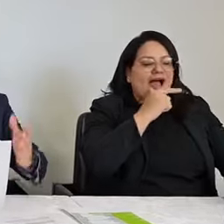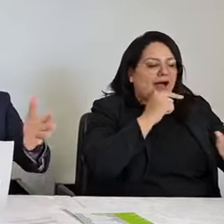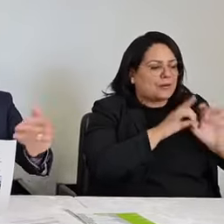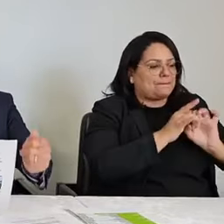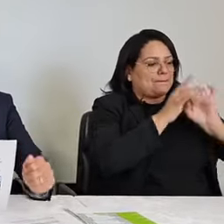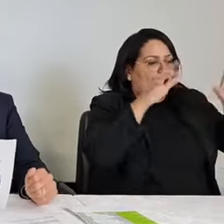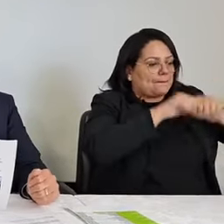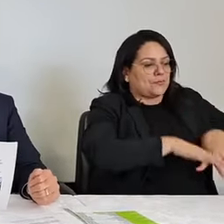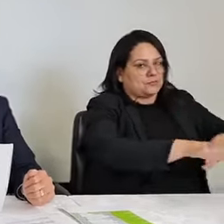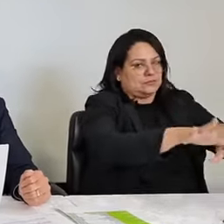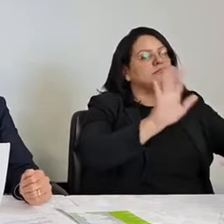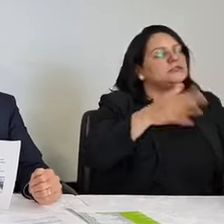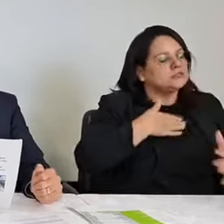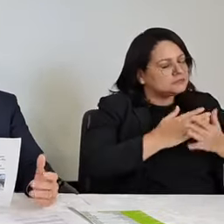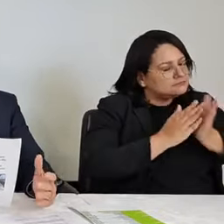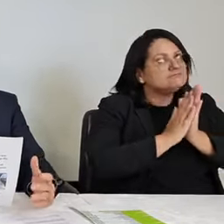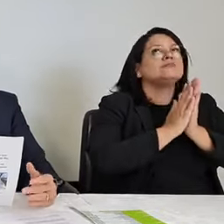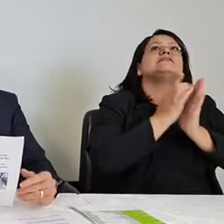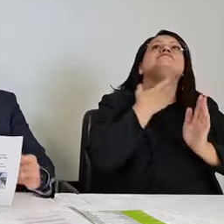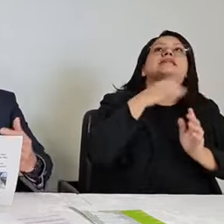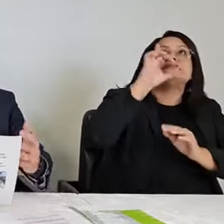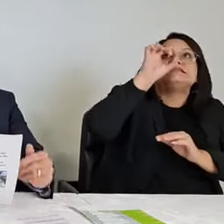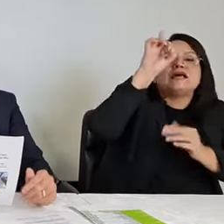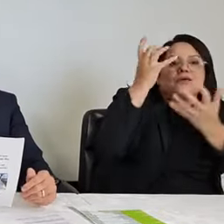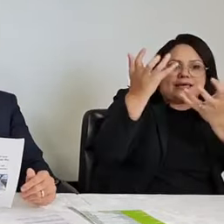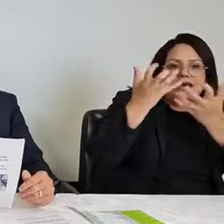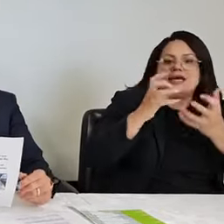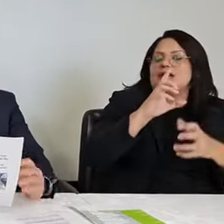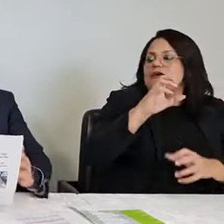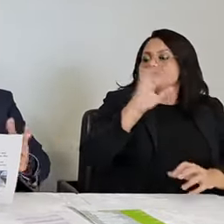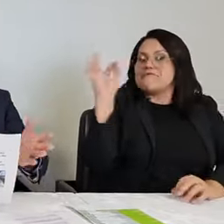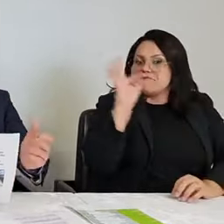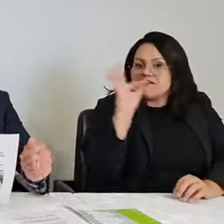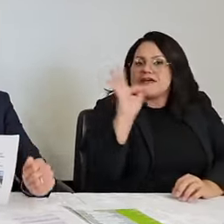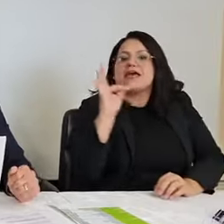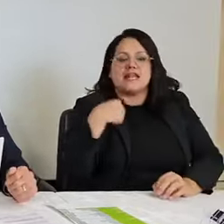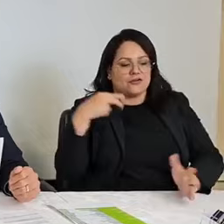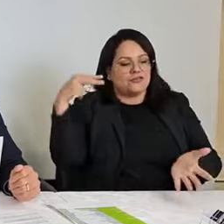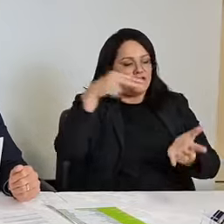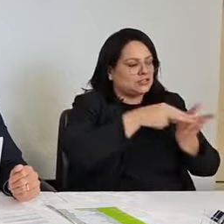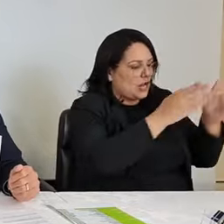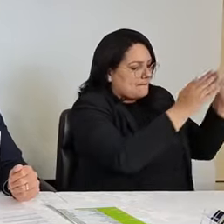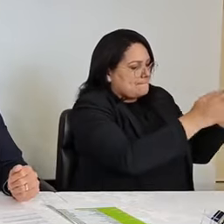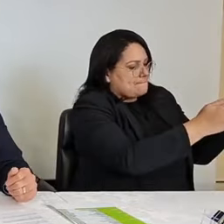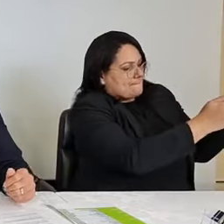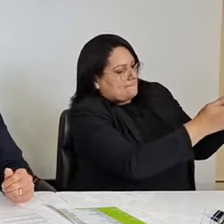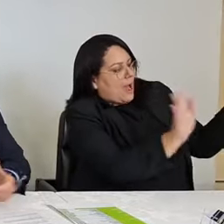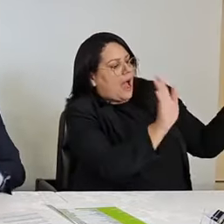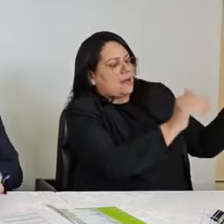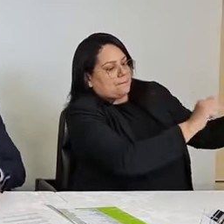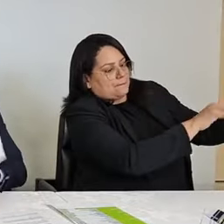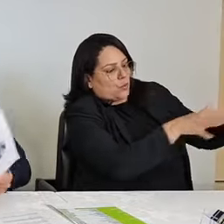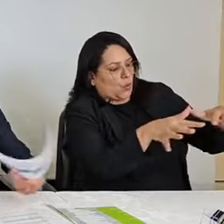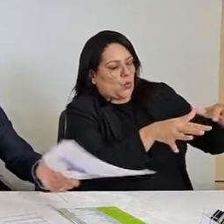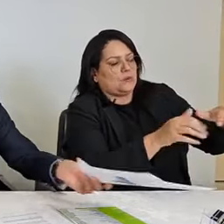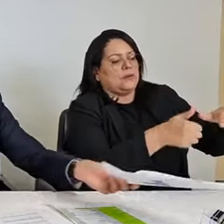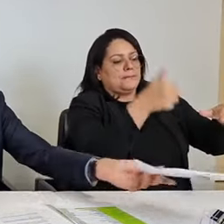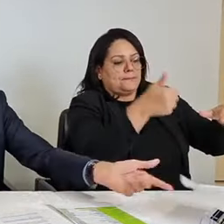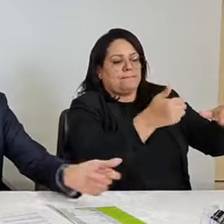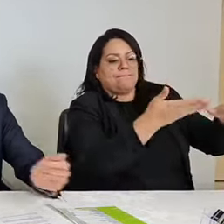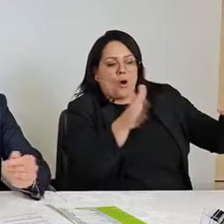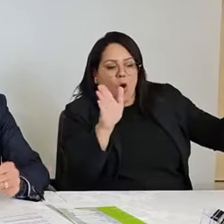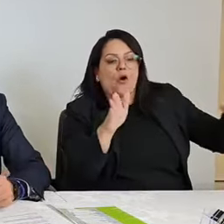fevereiro, estarei no Rio Grande do Norte com o Rogério Marinho, inaugurando então a última fase aí da transposição do Rio